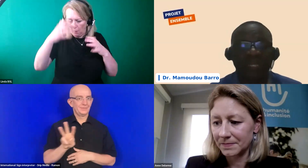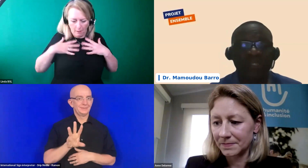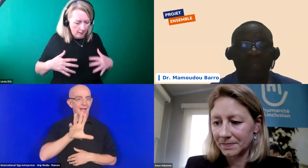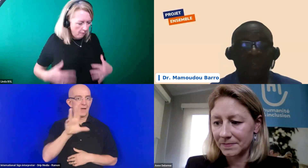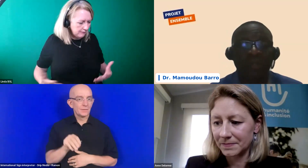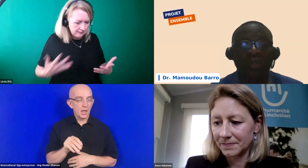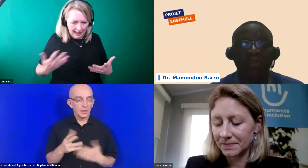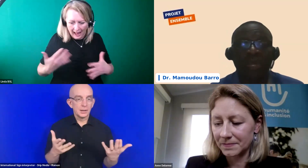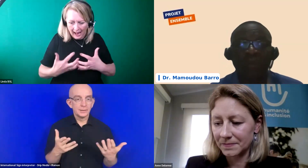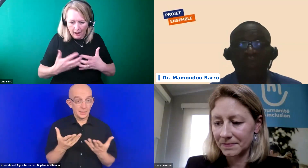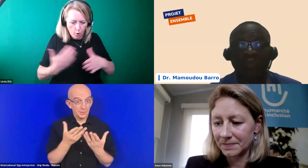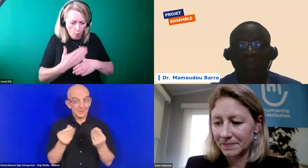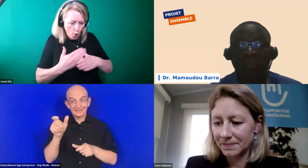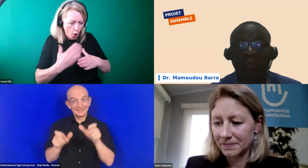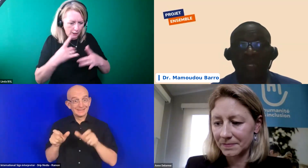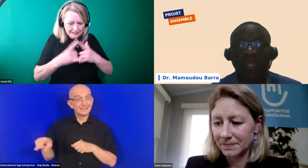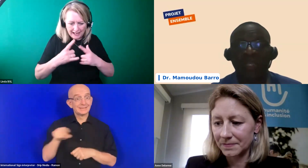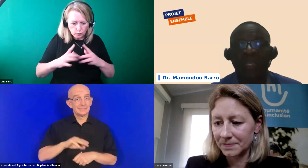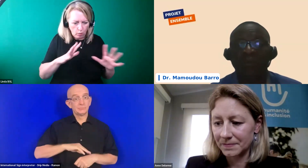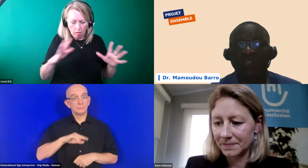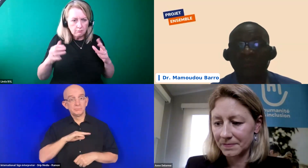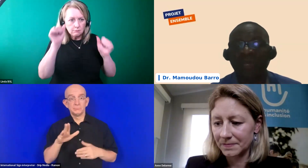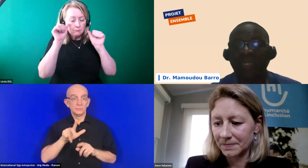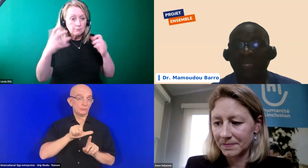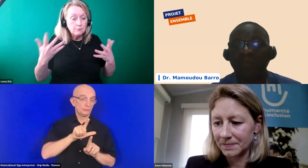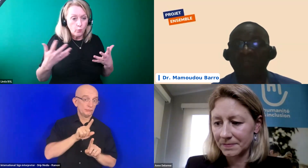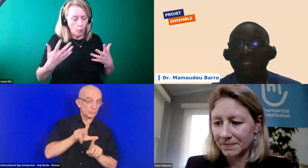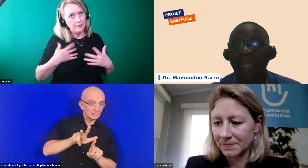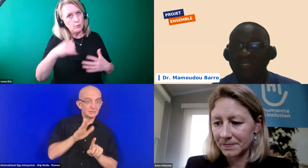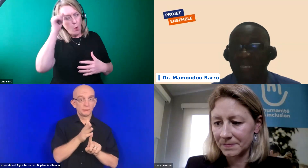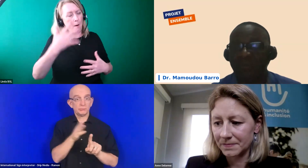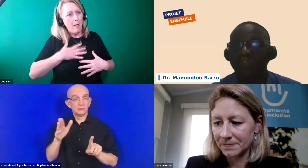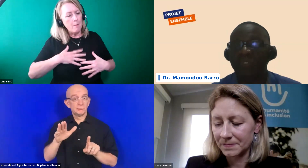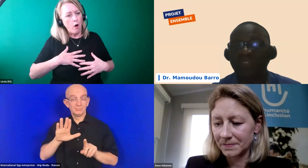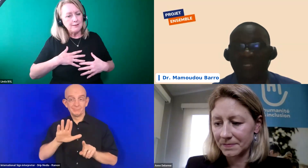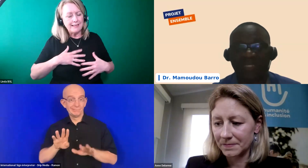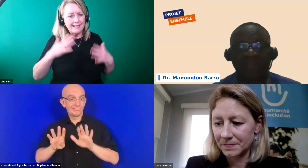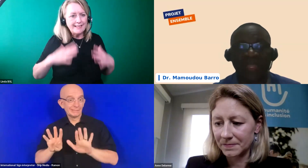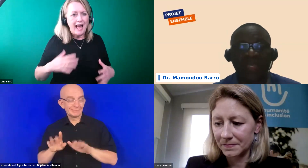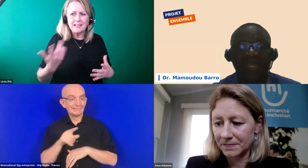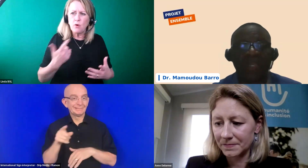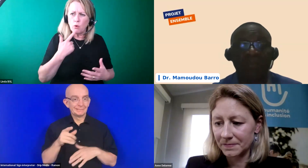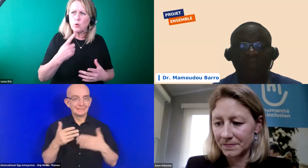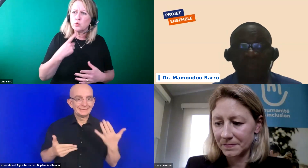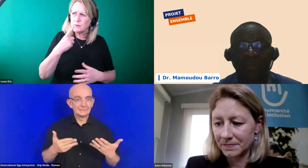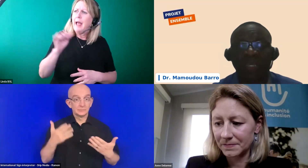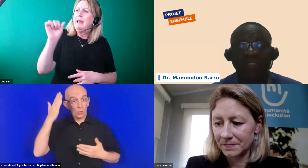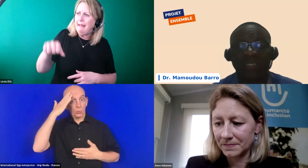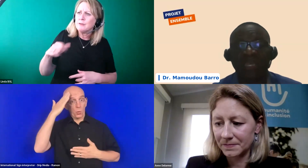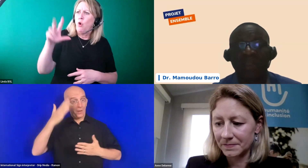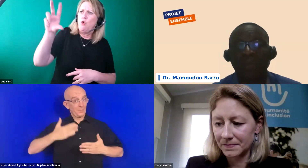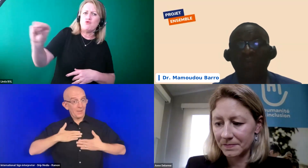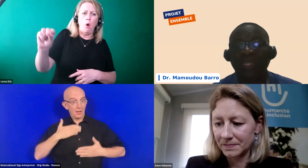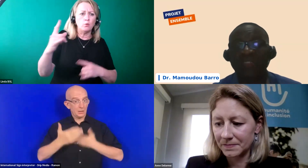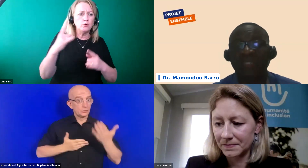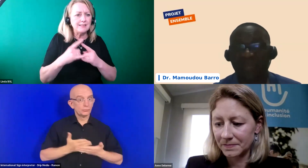leur sexualité, leur droit à l'autonomie corporelle et à un consentement éclairé lorsqu'ils accèdent aux soins de santé. Il est prouvé que